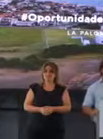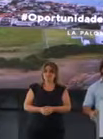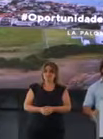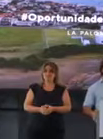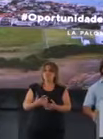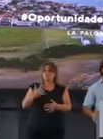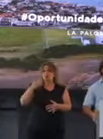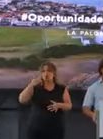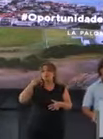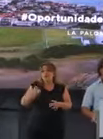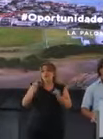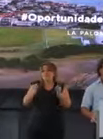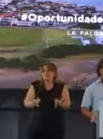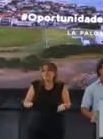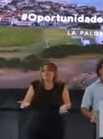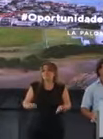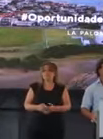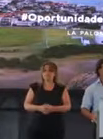Yo creo que sí.